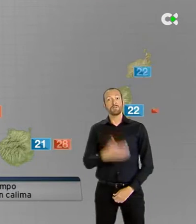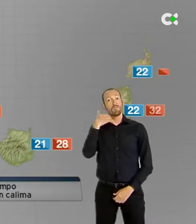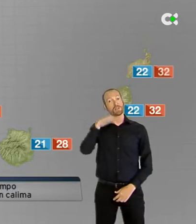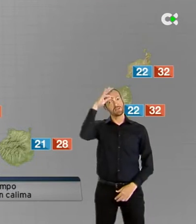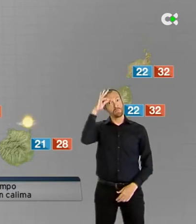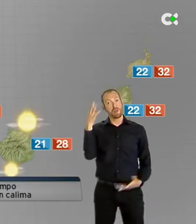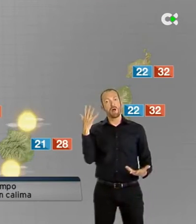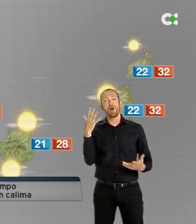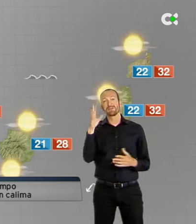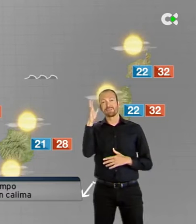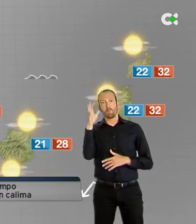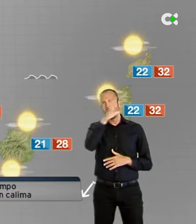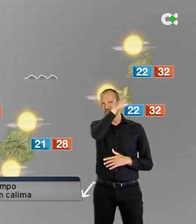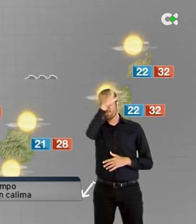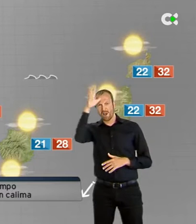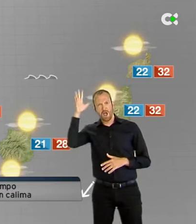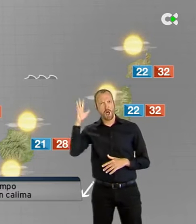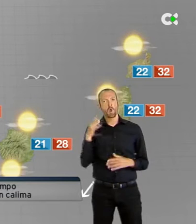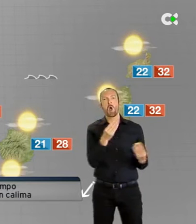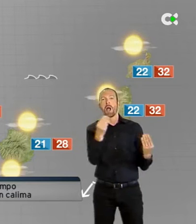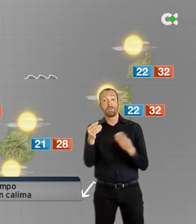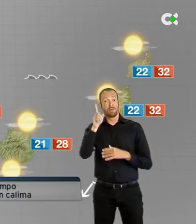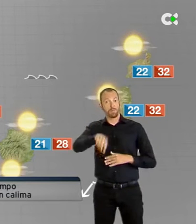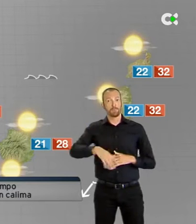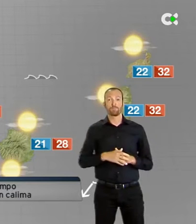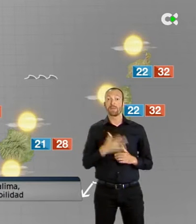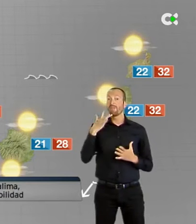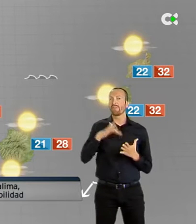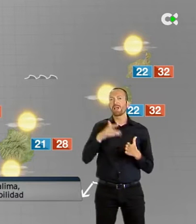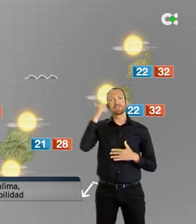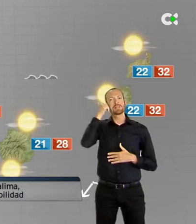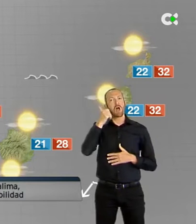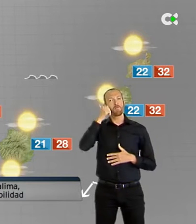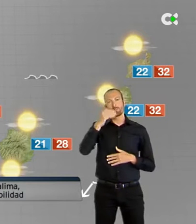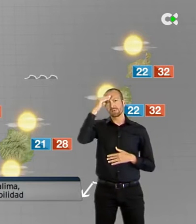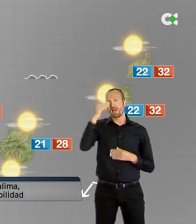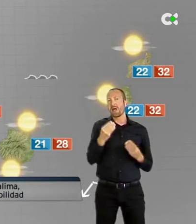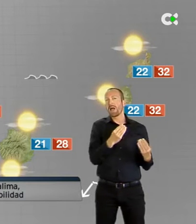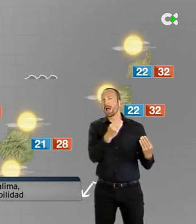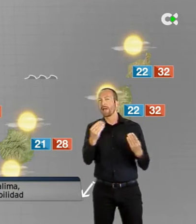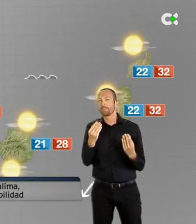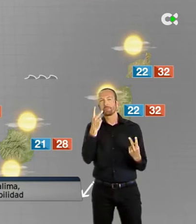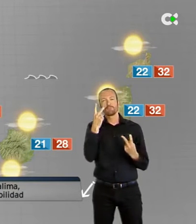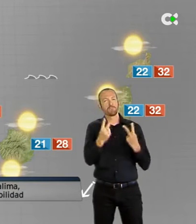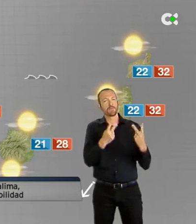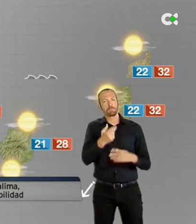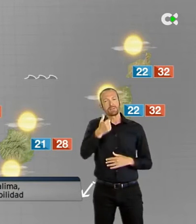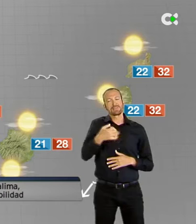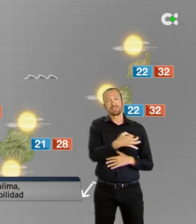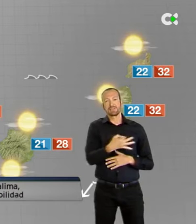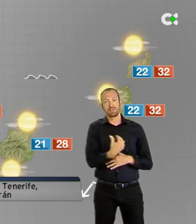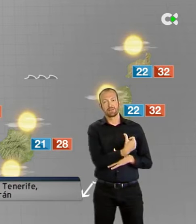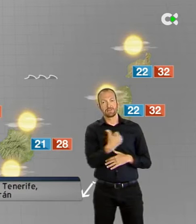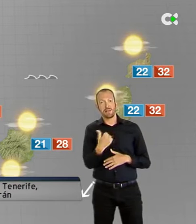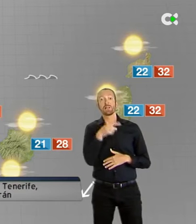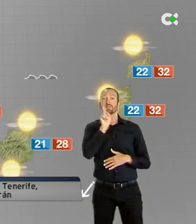Fin de semana de tiempo de verano caluroso y con calima. El sábado se prevé que la calima podría afectar a la visibilidad en